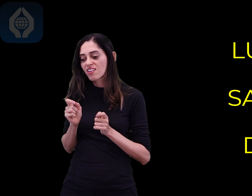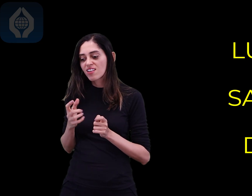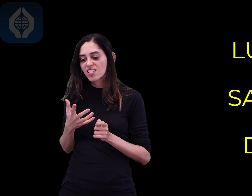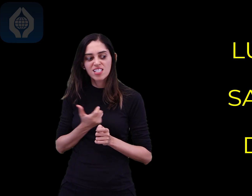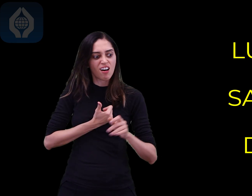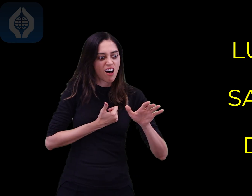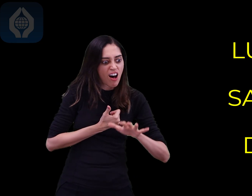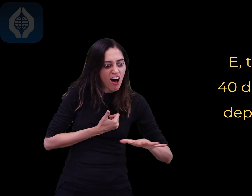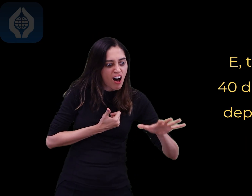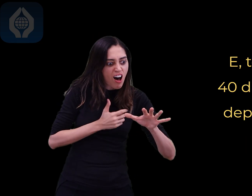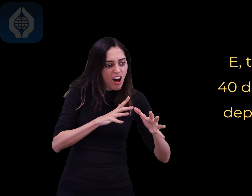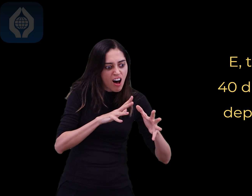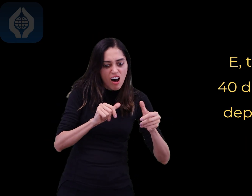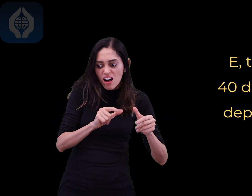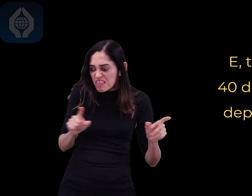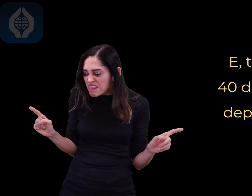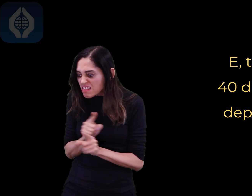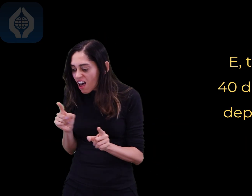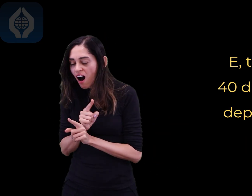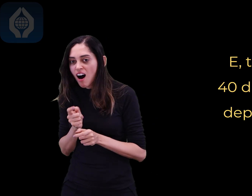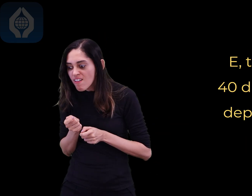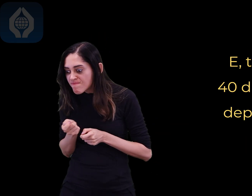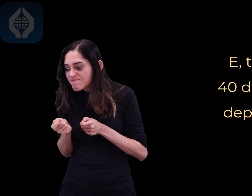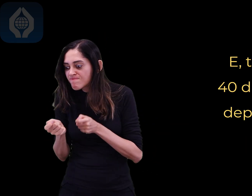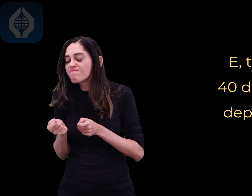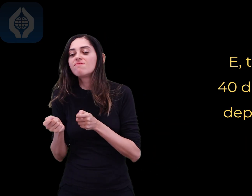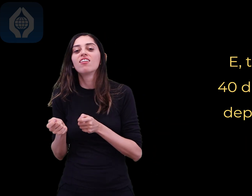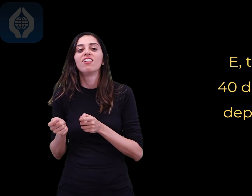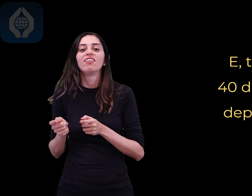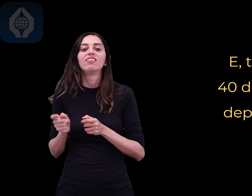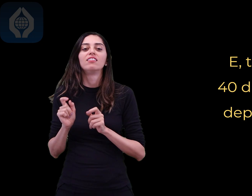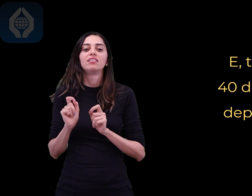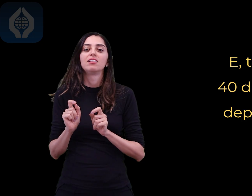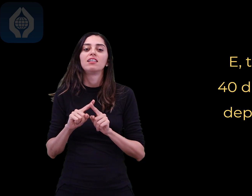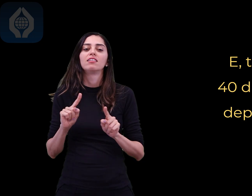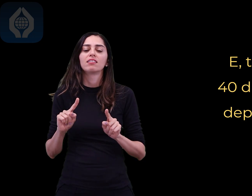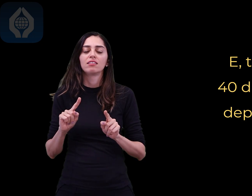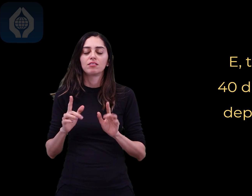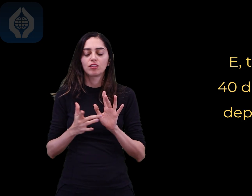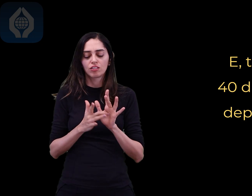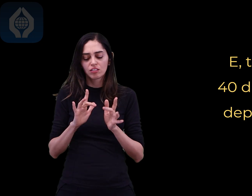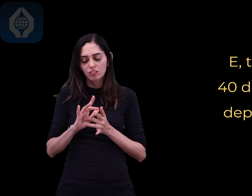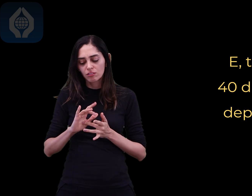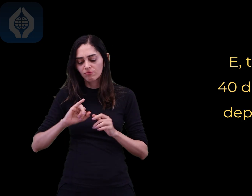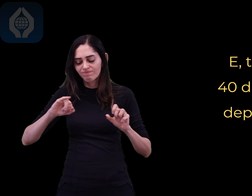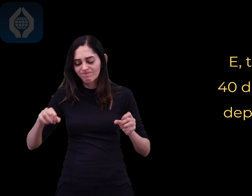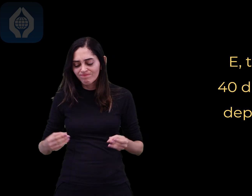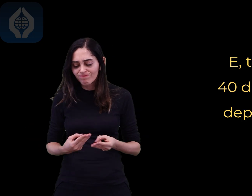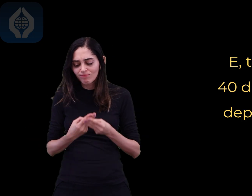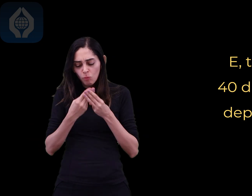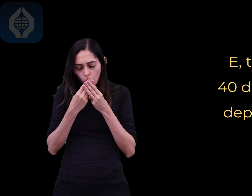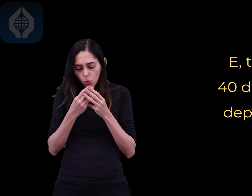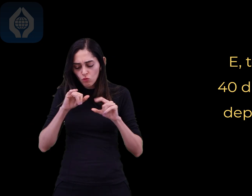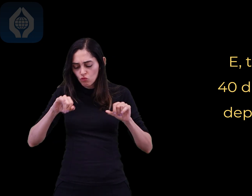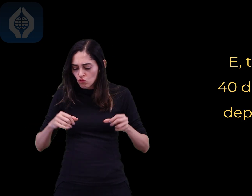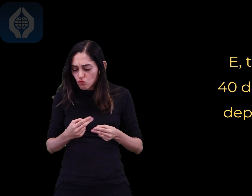Salvador. E em Mateus 4:2 está escrito: e tendo jejuado 40 dias e